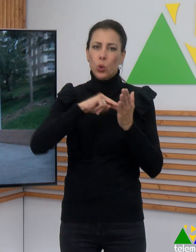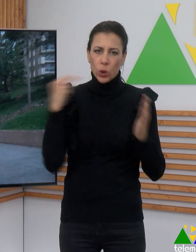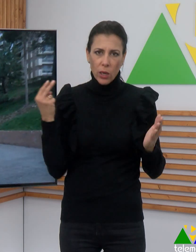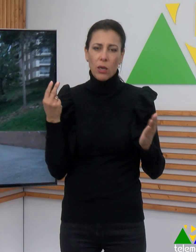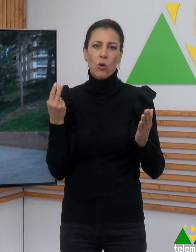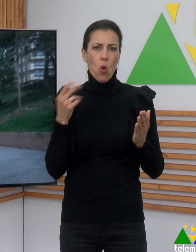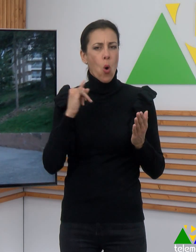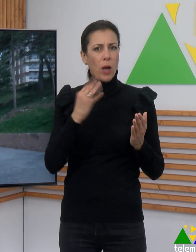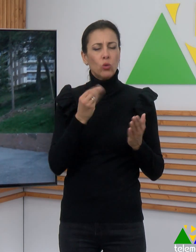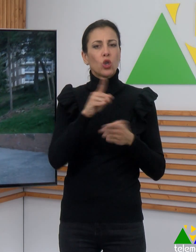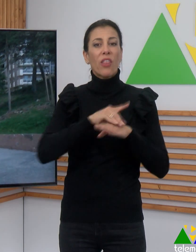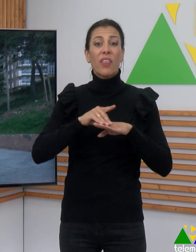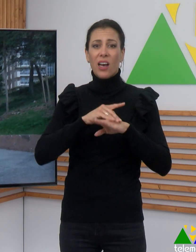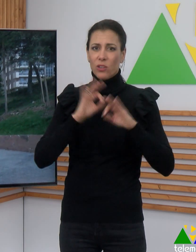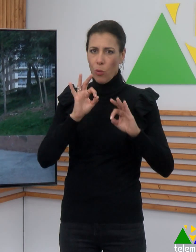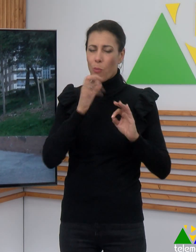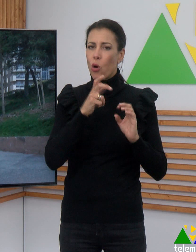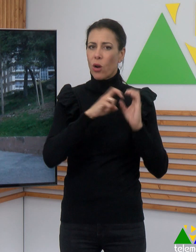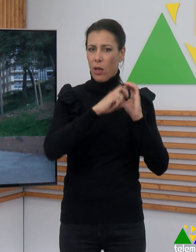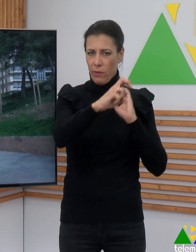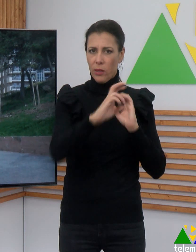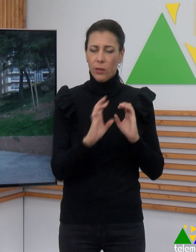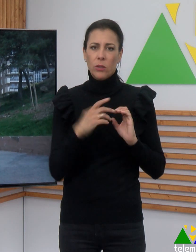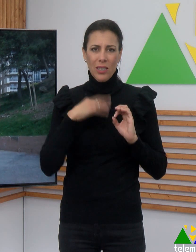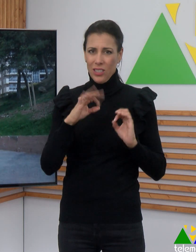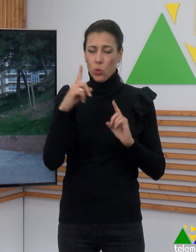se conserva muchos datos sobre el cable aéreo. Fue toda